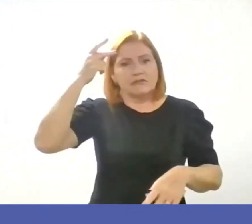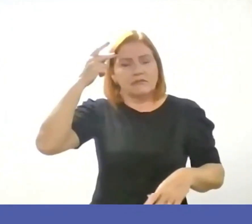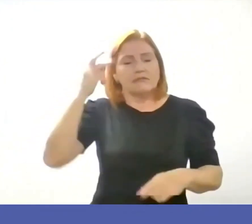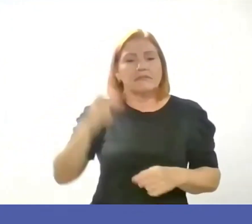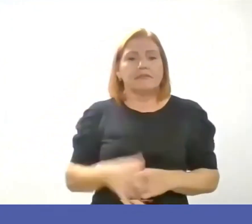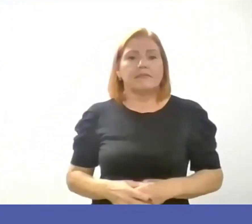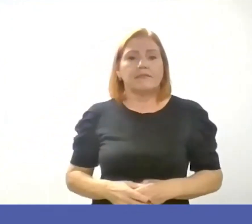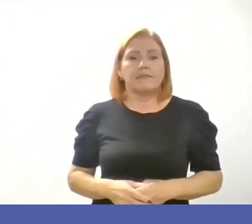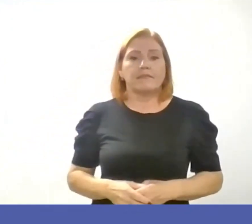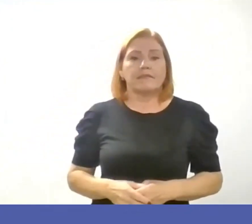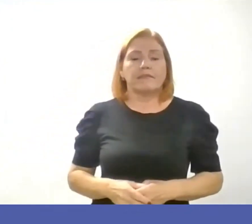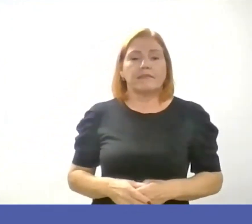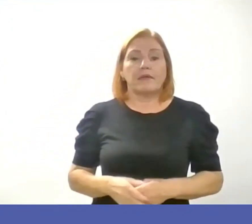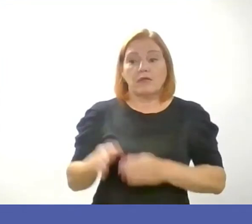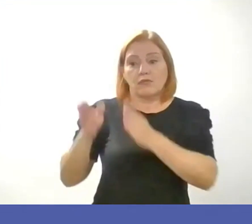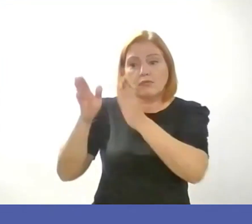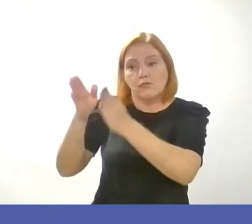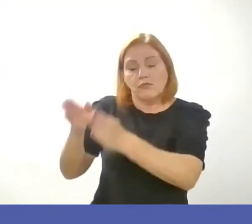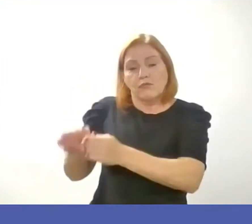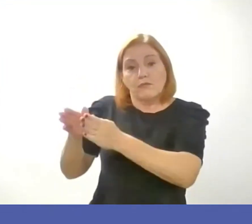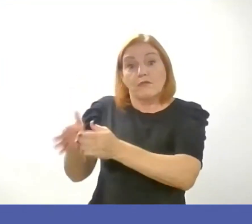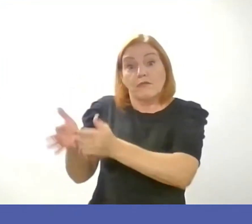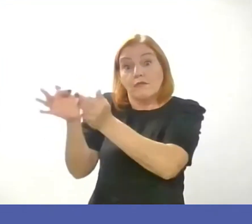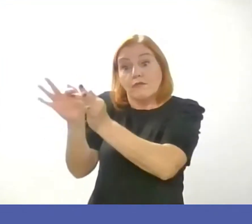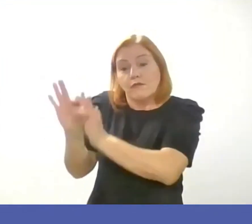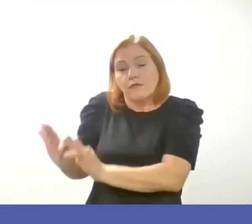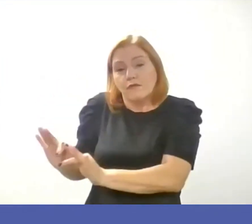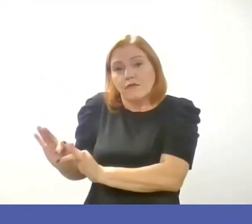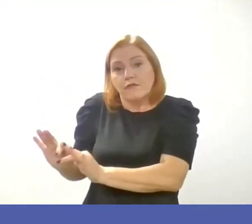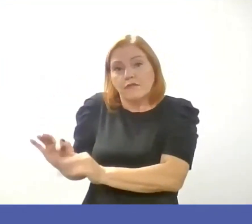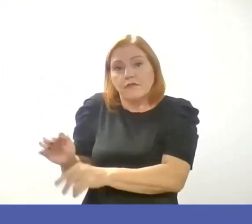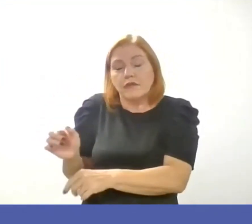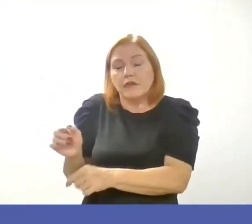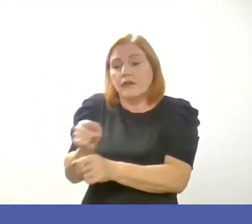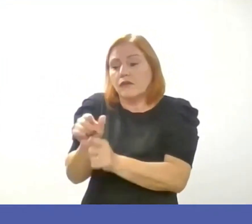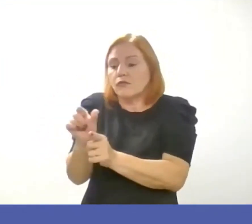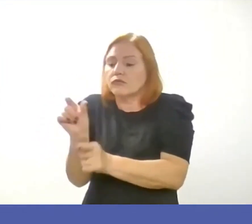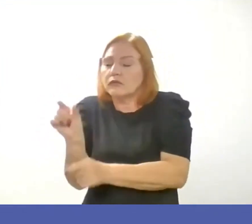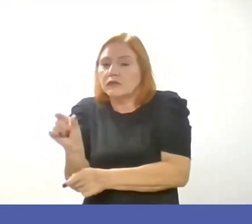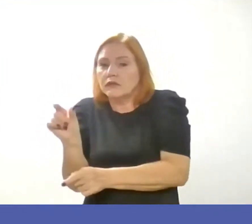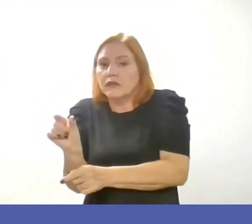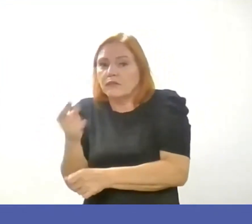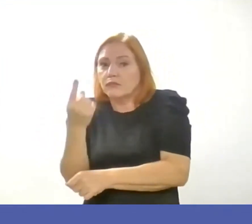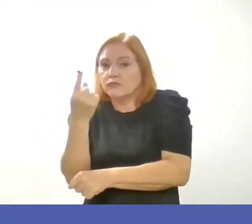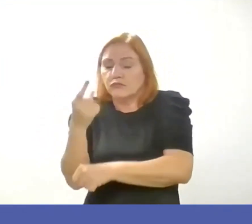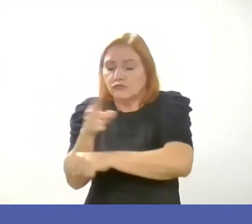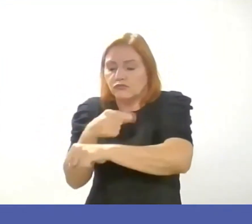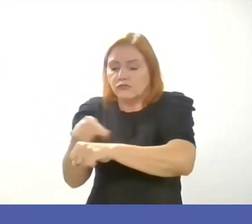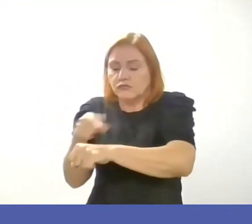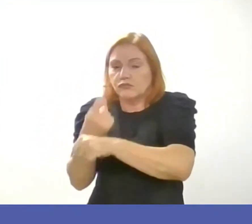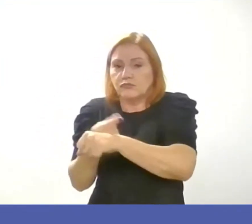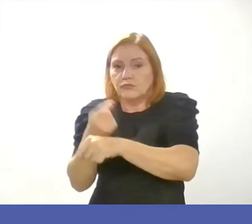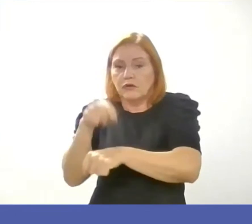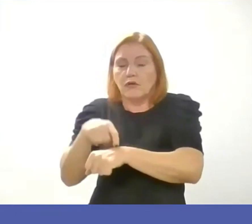última hora, irmãos, Deus vai derramar os seus 7 espíritos e já